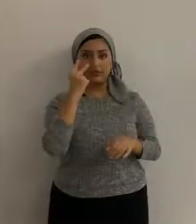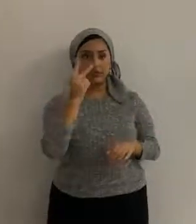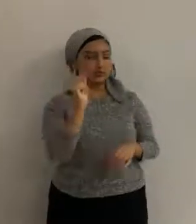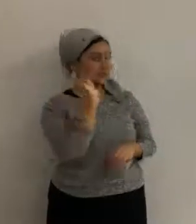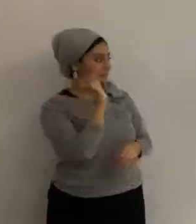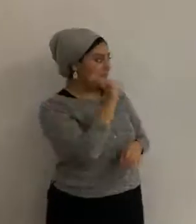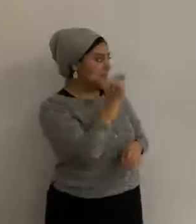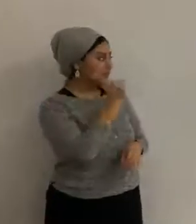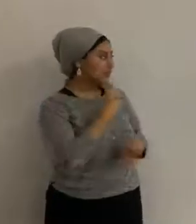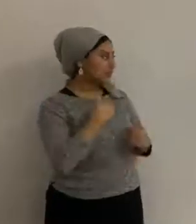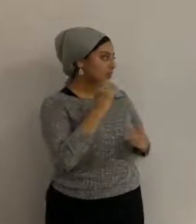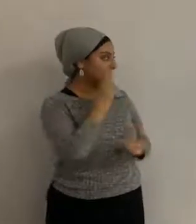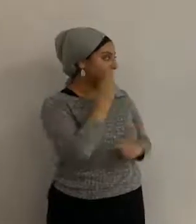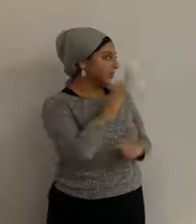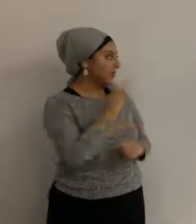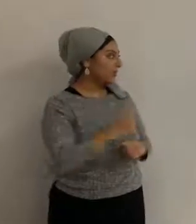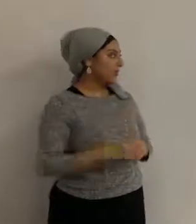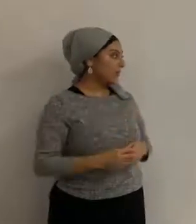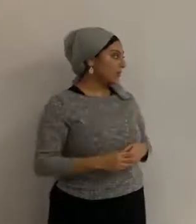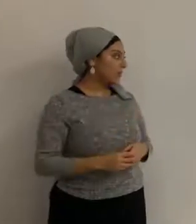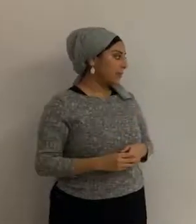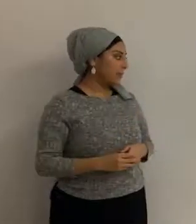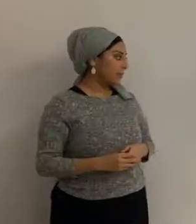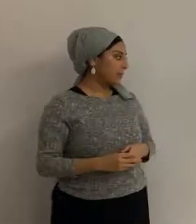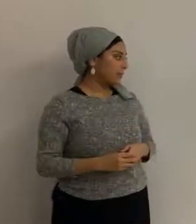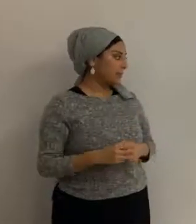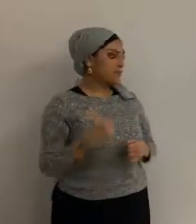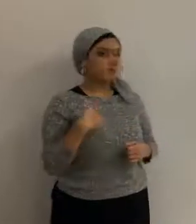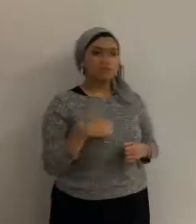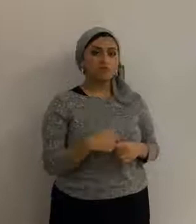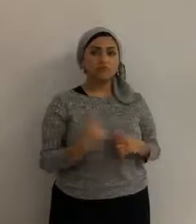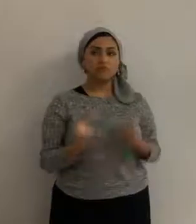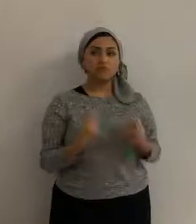¿sí? ¿Y qué es lo que hacemos con esas coordenadas geográficas? Bueno,